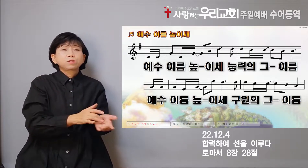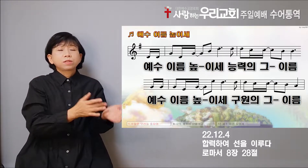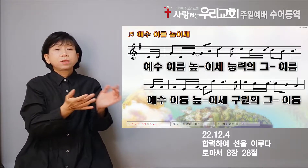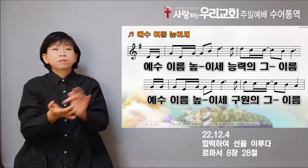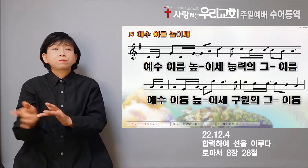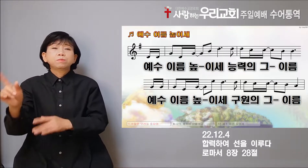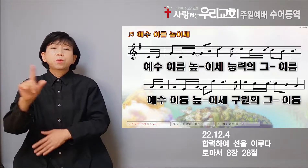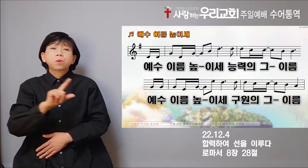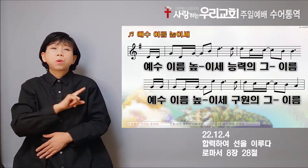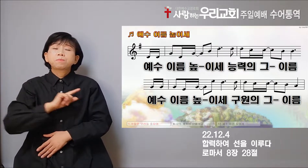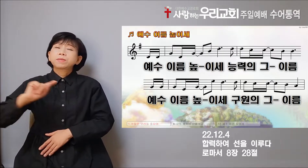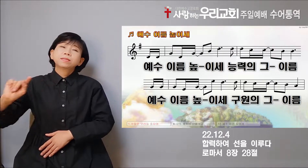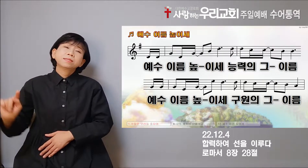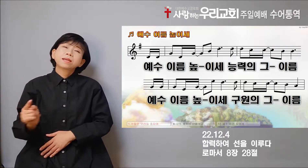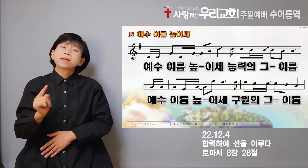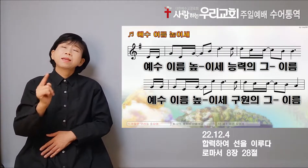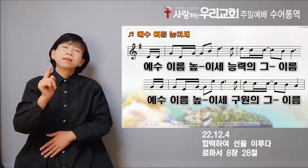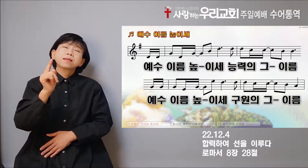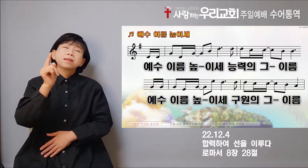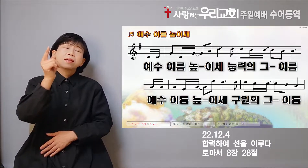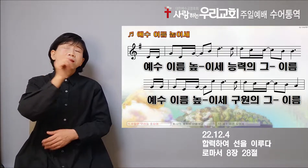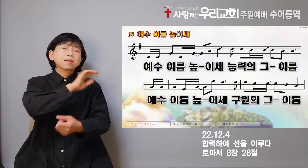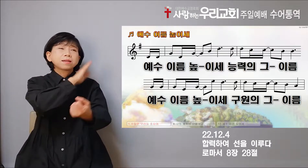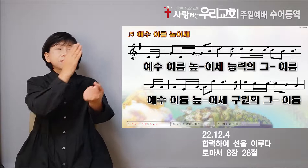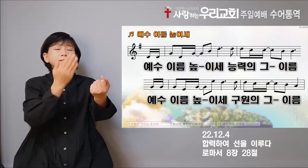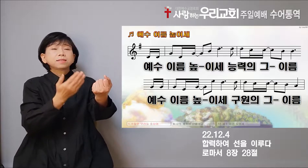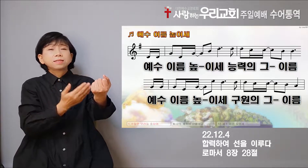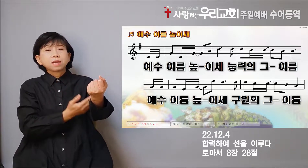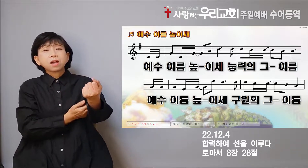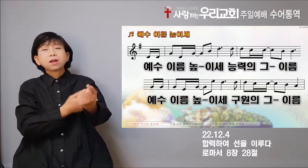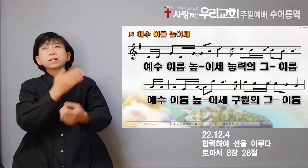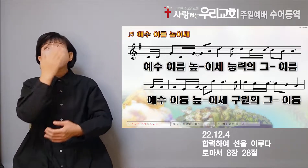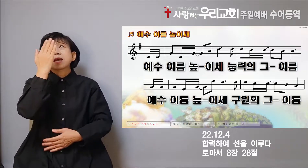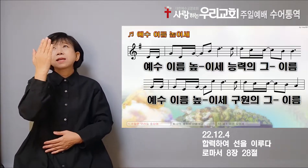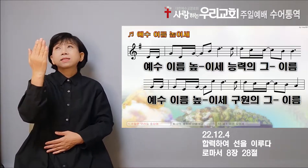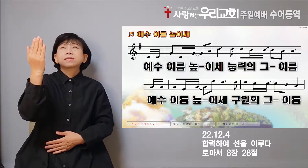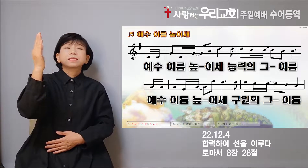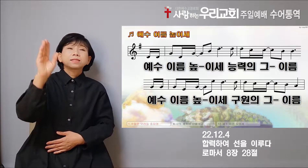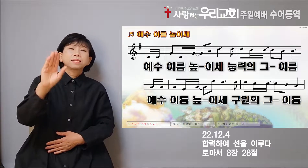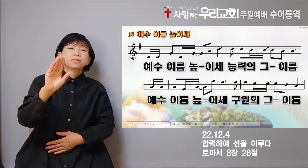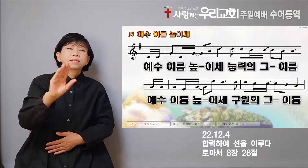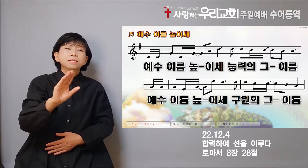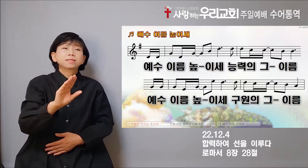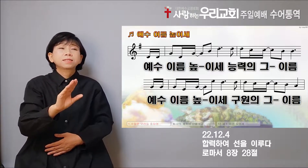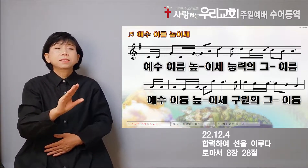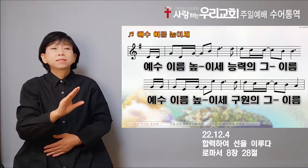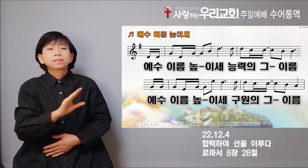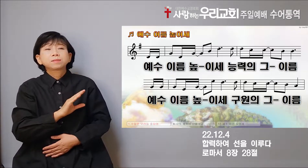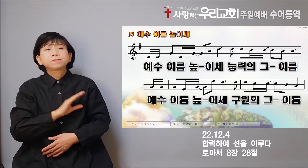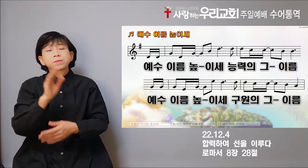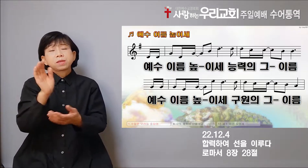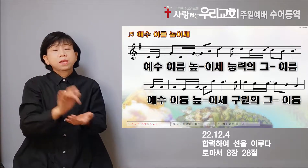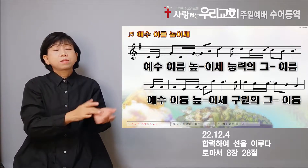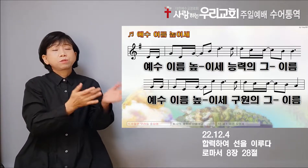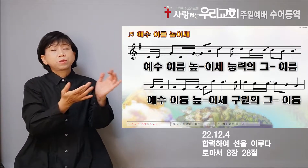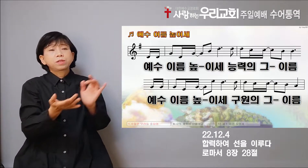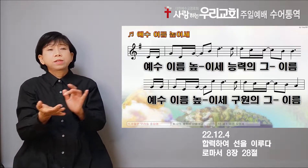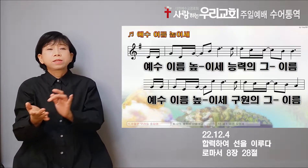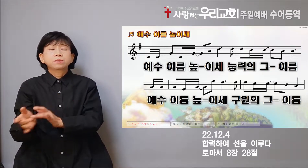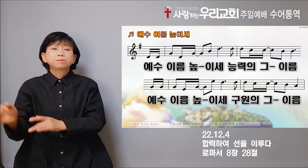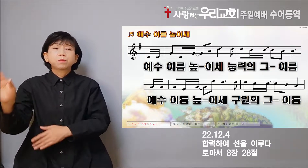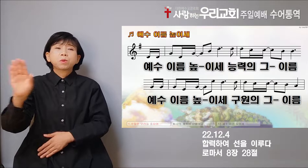예수 이름 높이세 능력의 그 이름